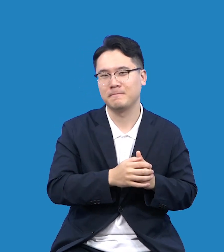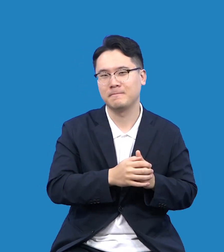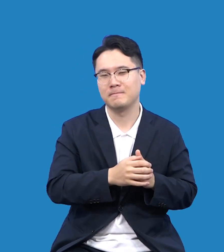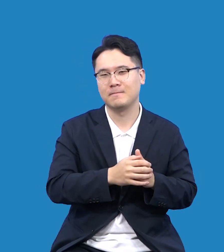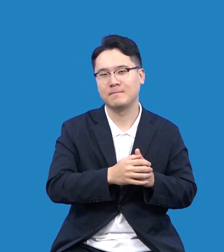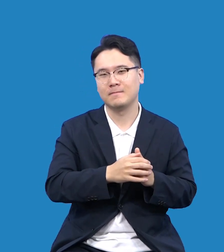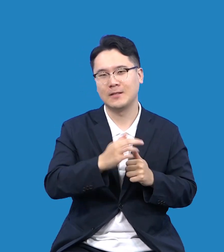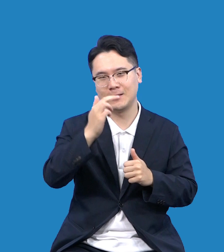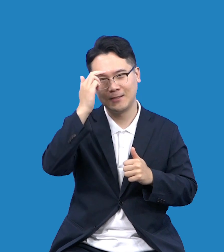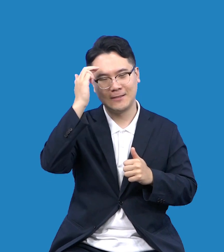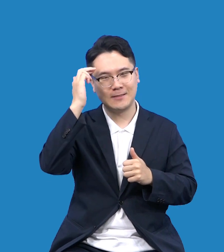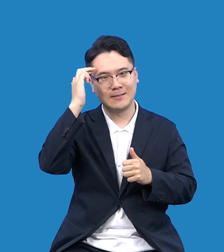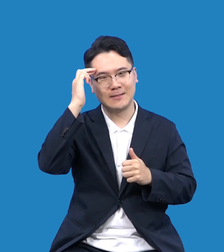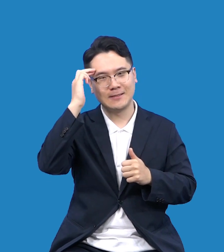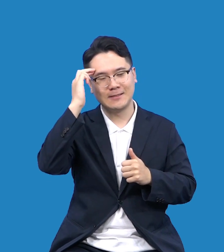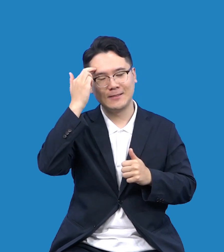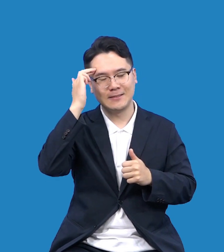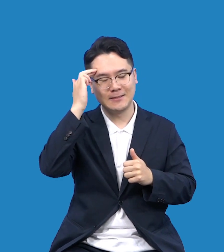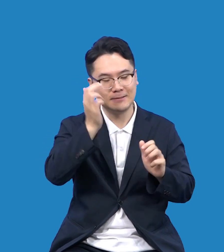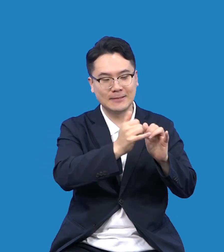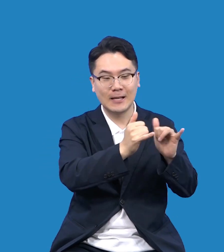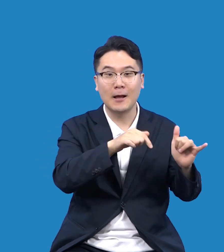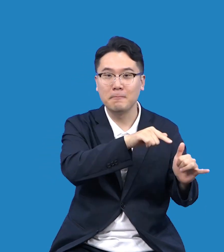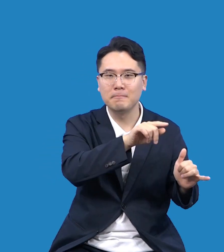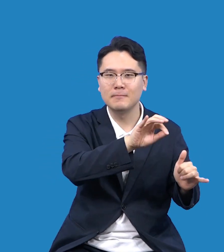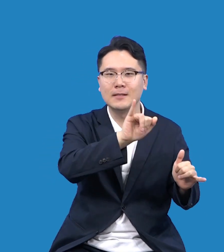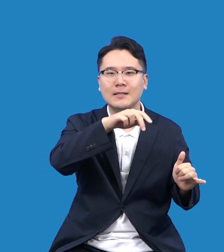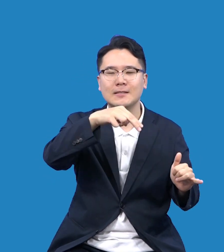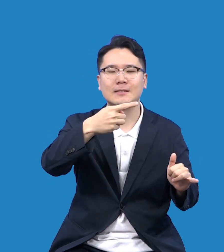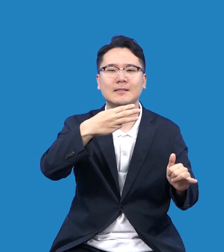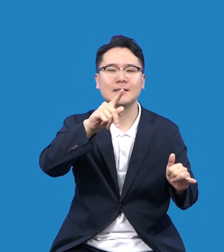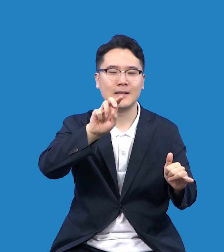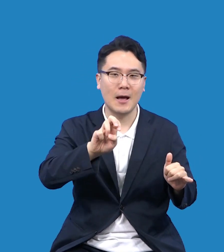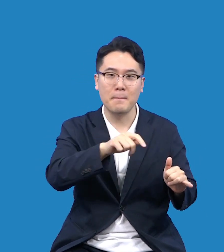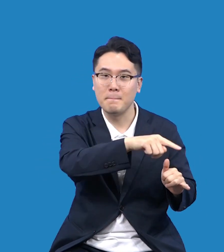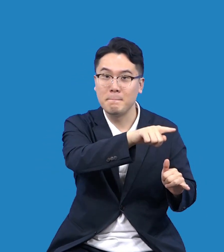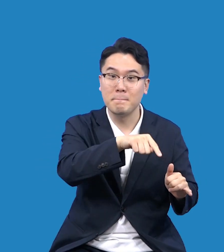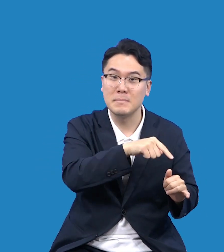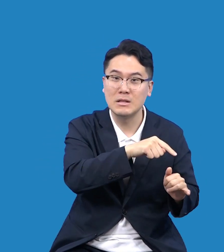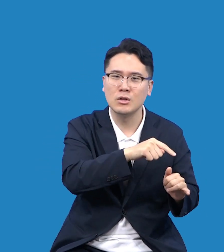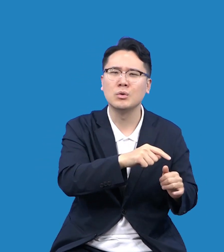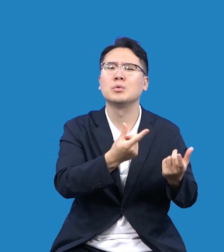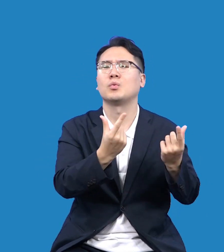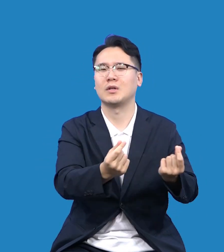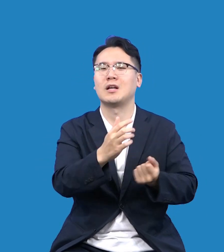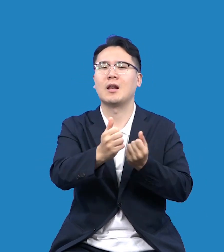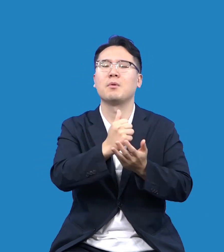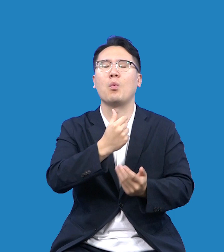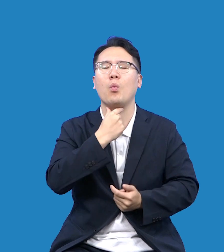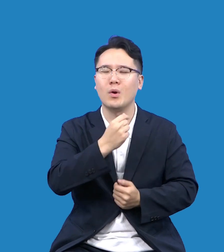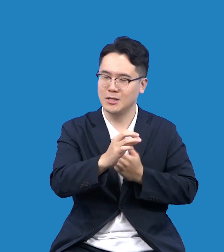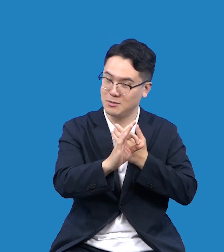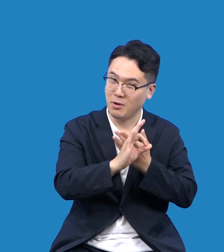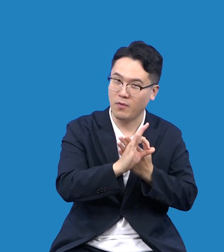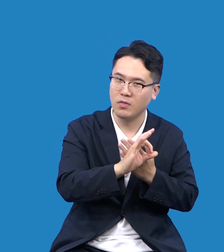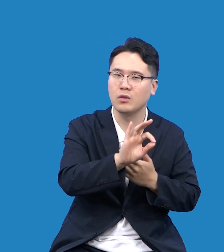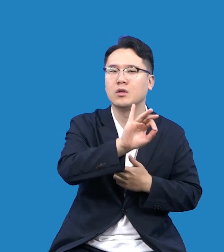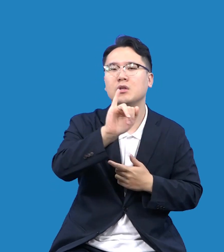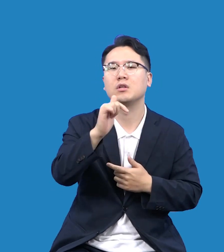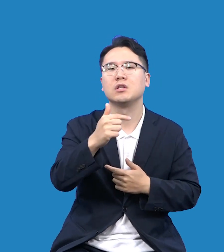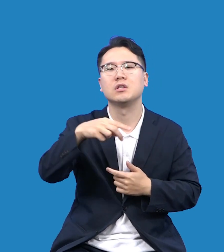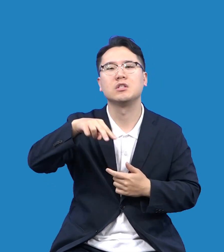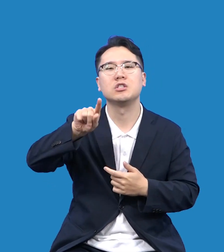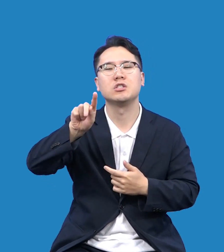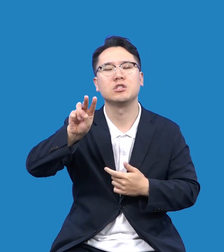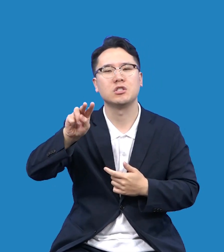사람들이 좋아하는 똑같은 말이에요. 사실은 인샬라. 왜 이런 말을 이슬람 사람들이 쓰냐면 그들도